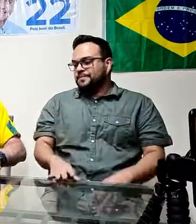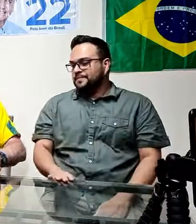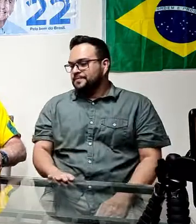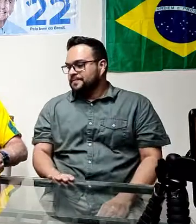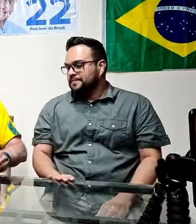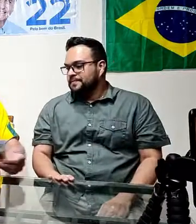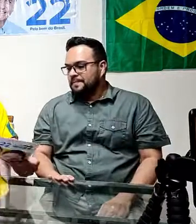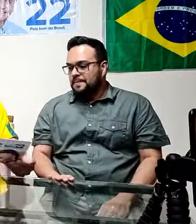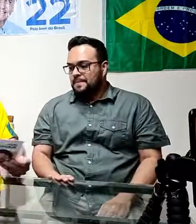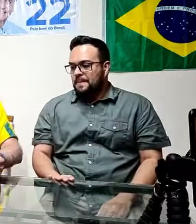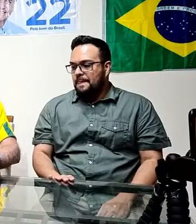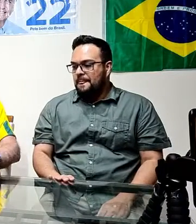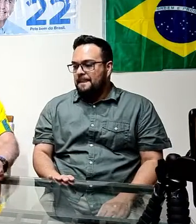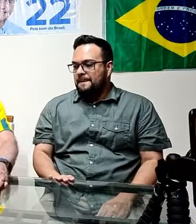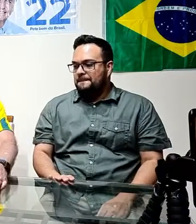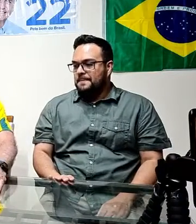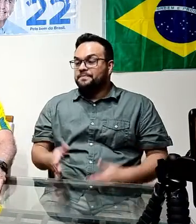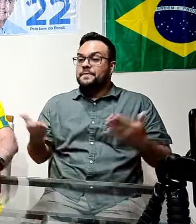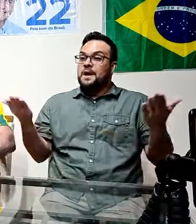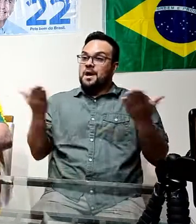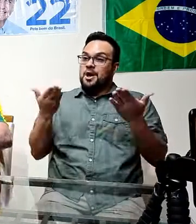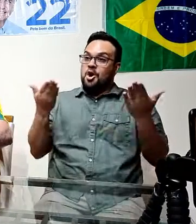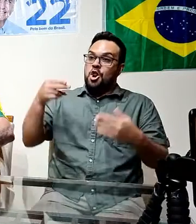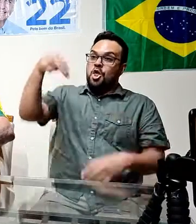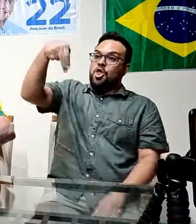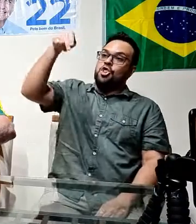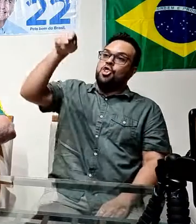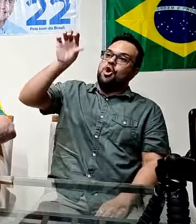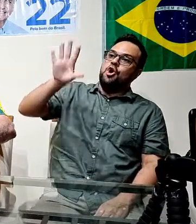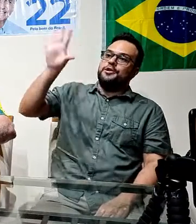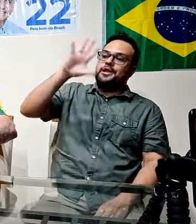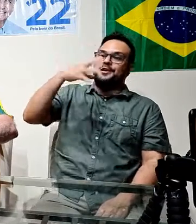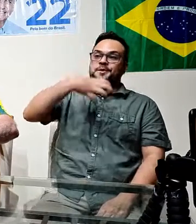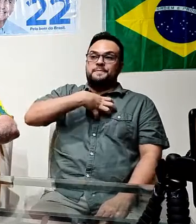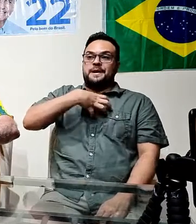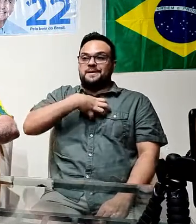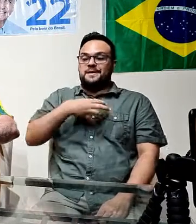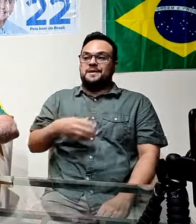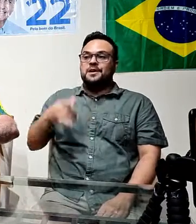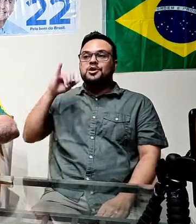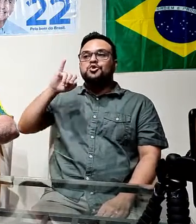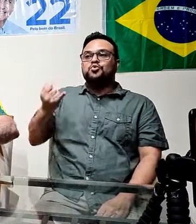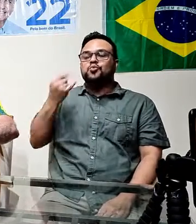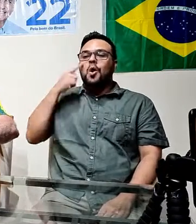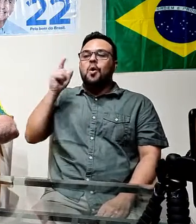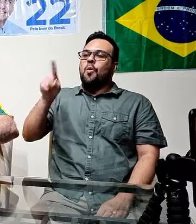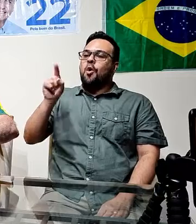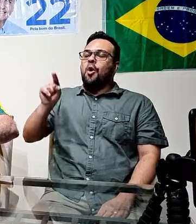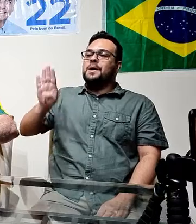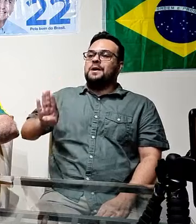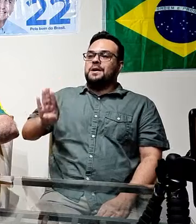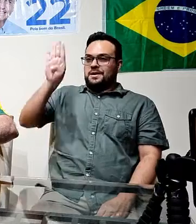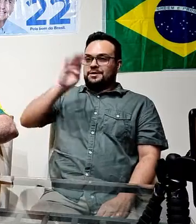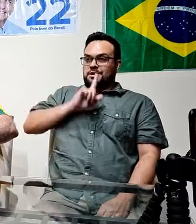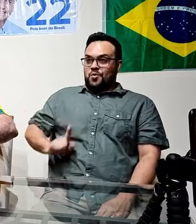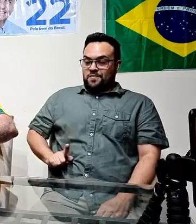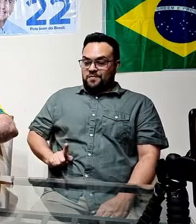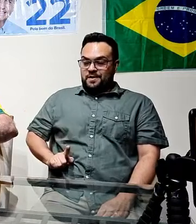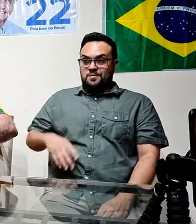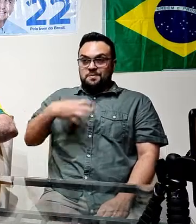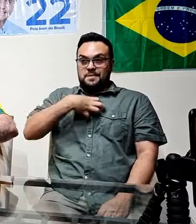Agora que entra, não, Sudeste não, agora entra aqui o Nordeste. Bahia, João Roma, candidato ao governo pela